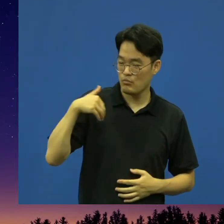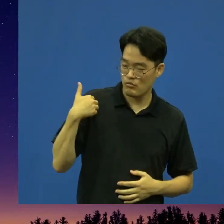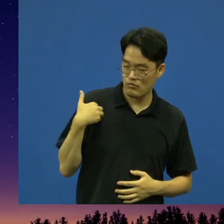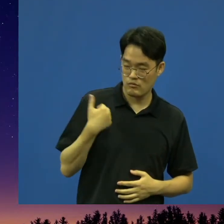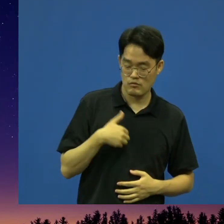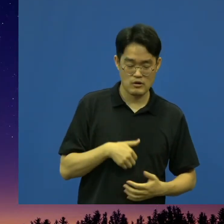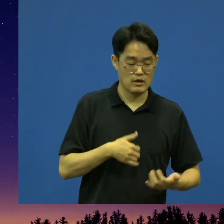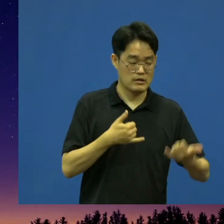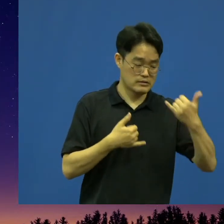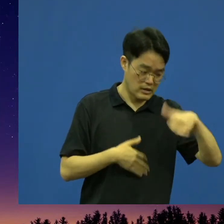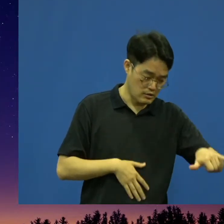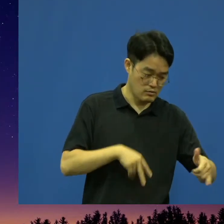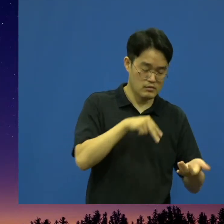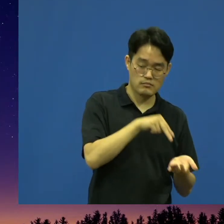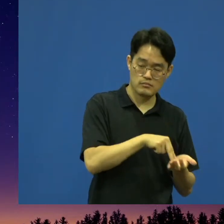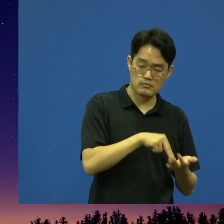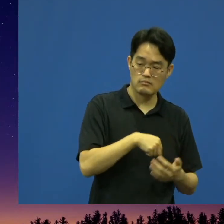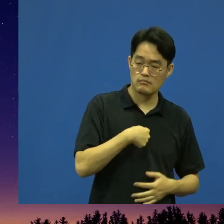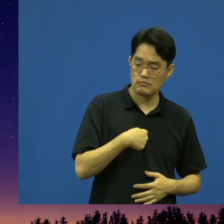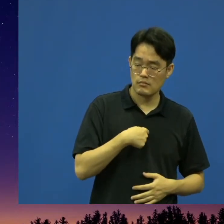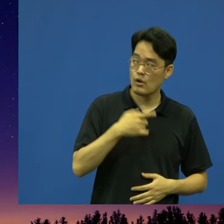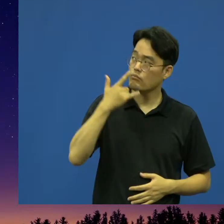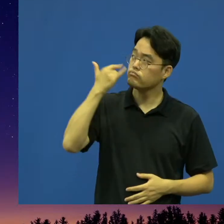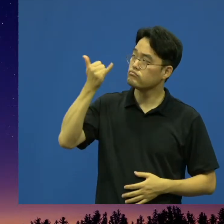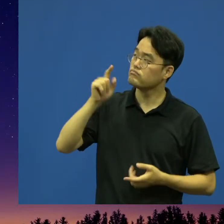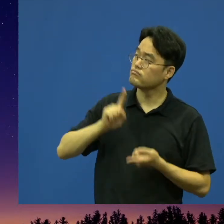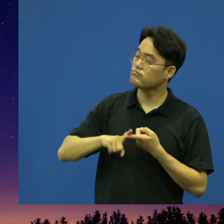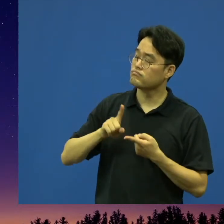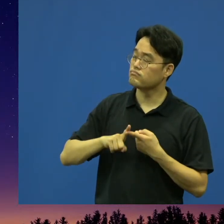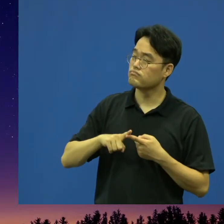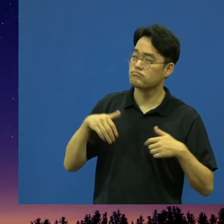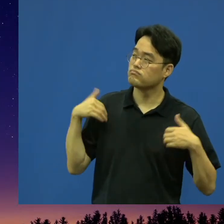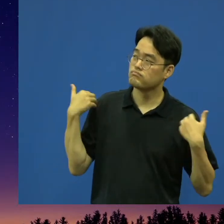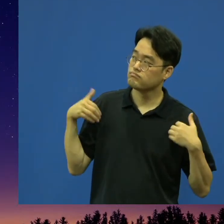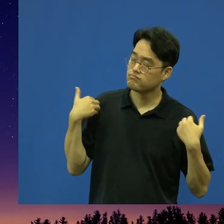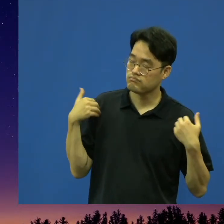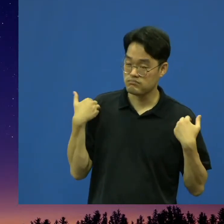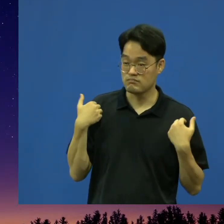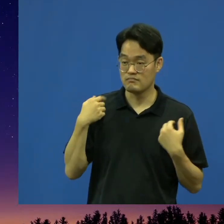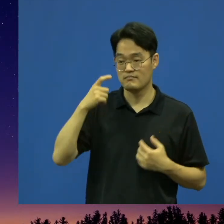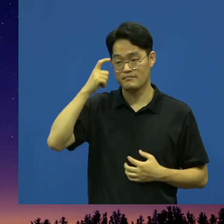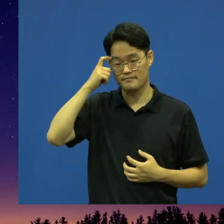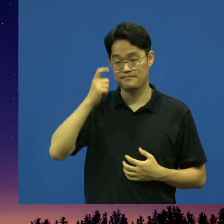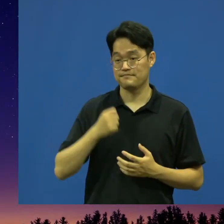자식이 되어도 부모 마음 정말 너무 몰랐다는 생각 한 번씩 해요.